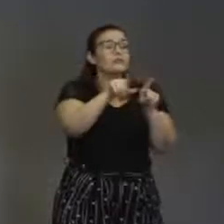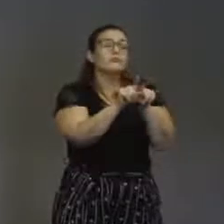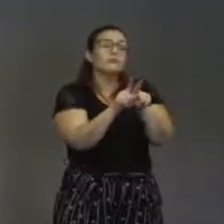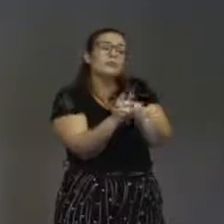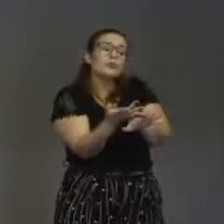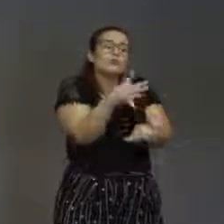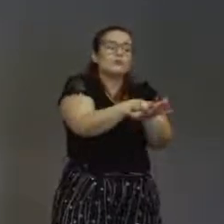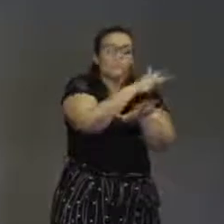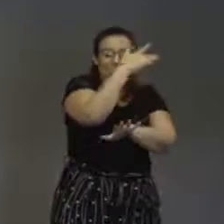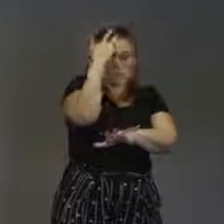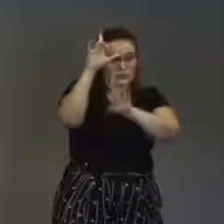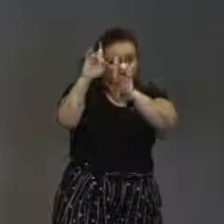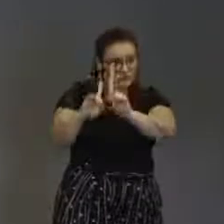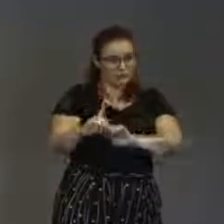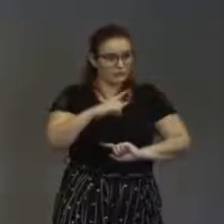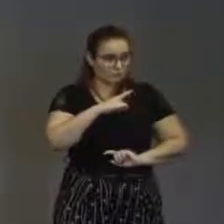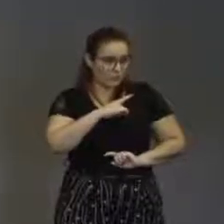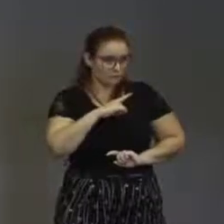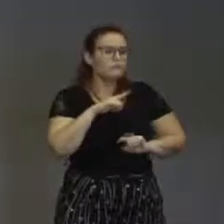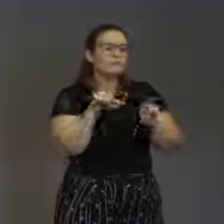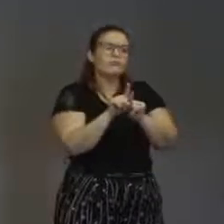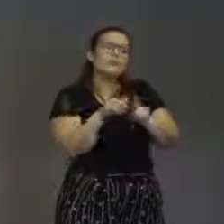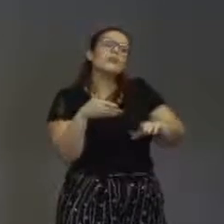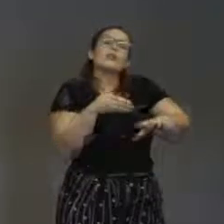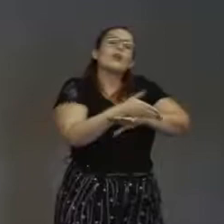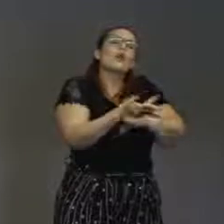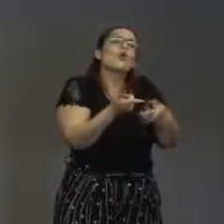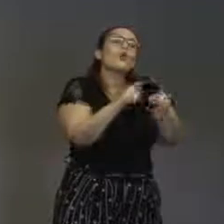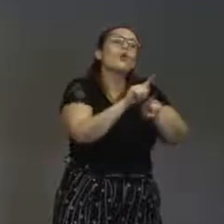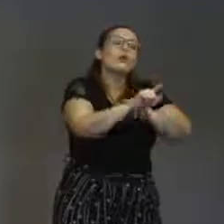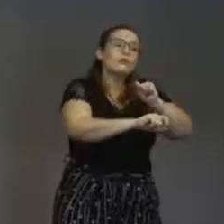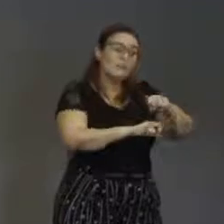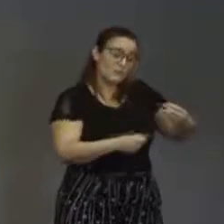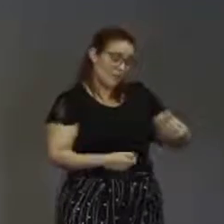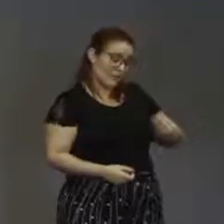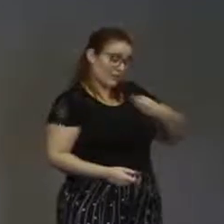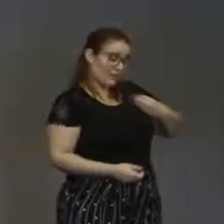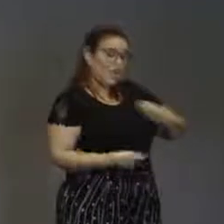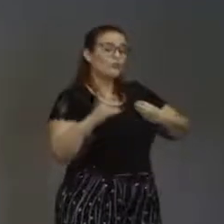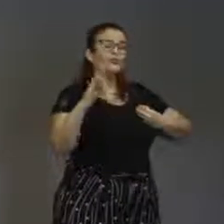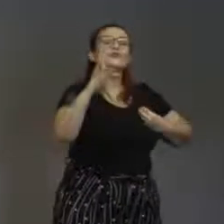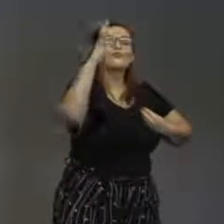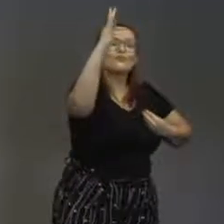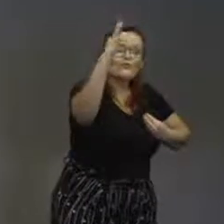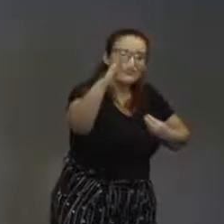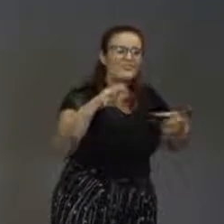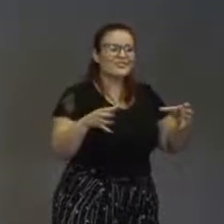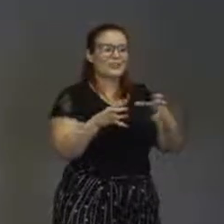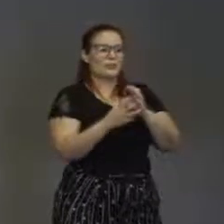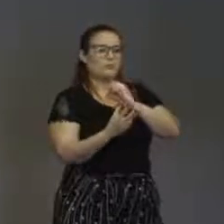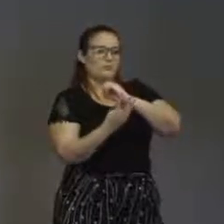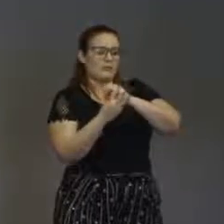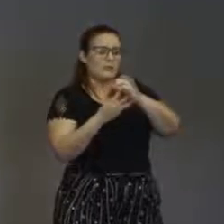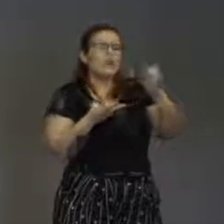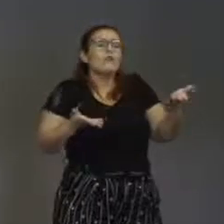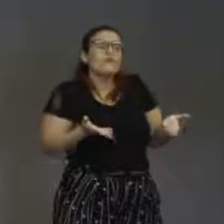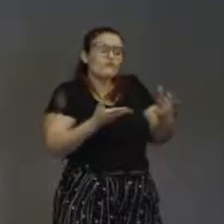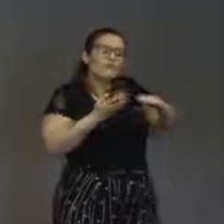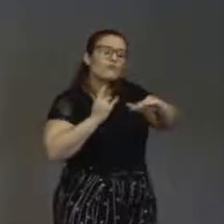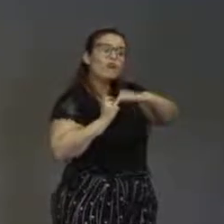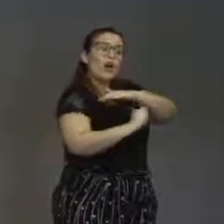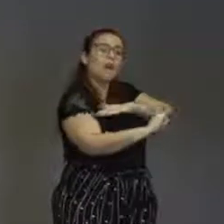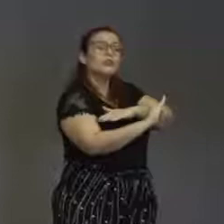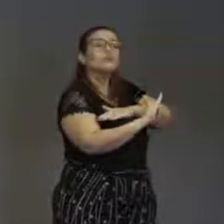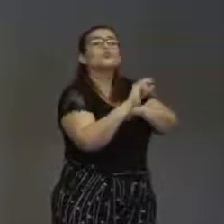com deficiências. E fazem parte do presente e do futuro do Grupo Volkswagen, que tem investido globalmente em soluções